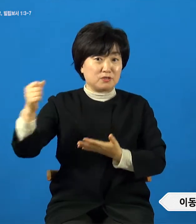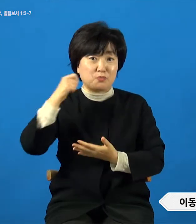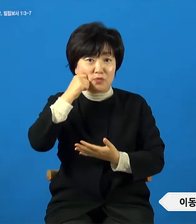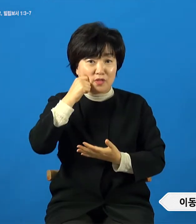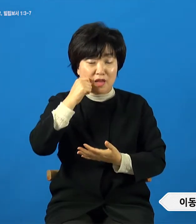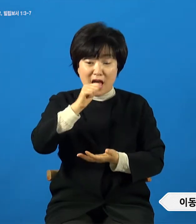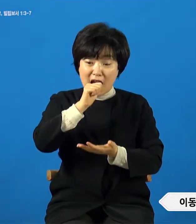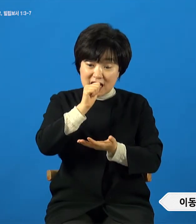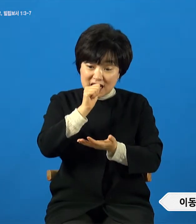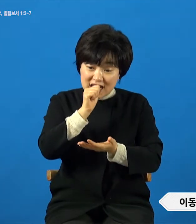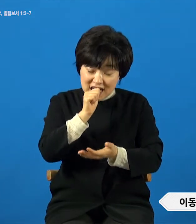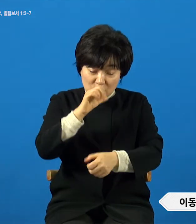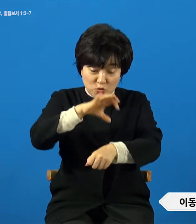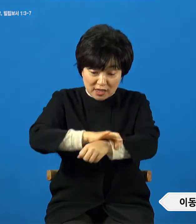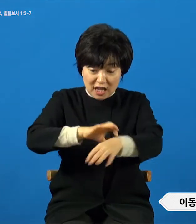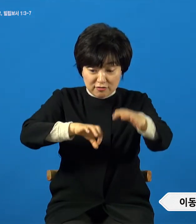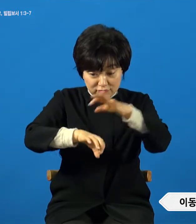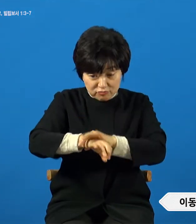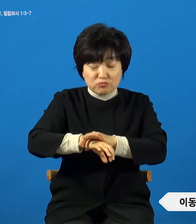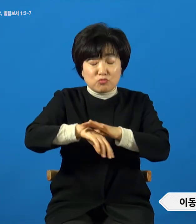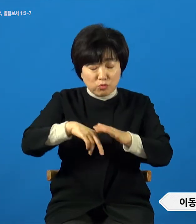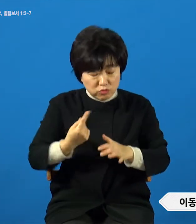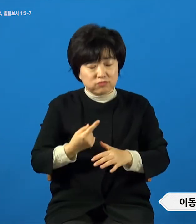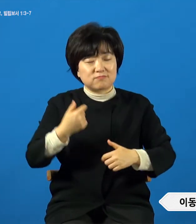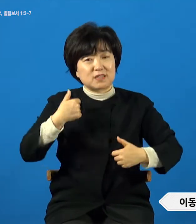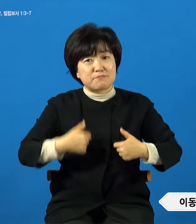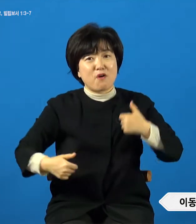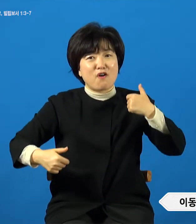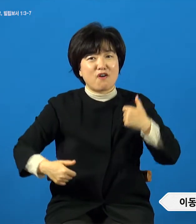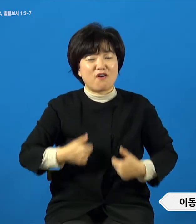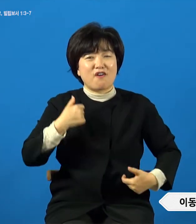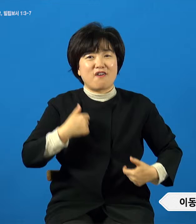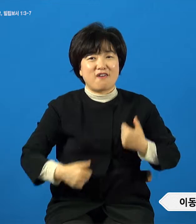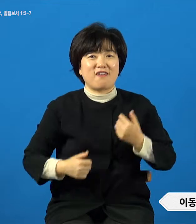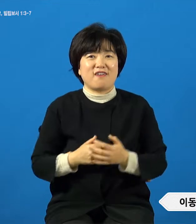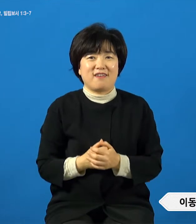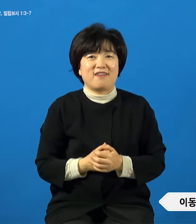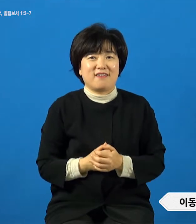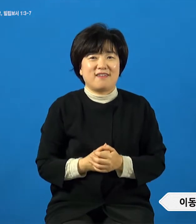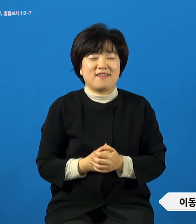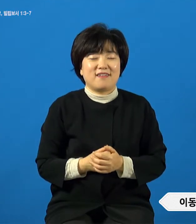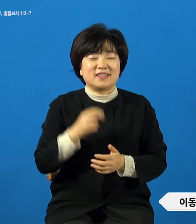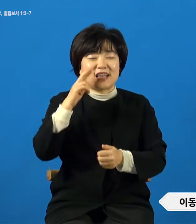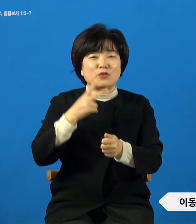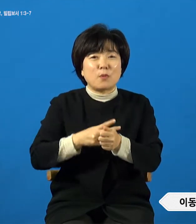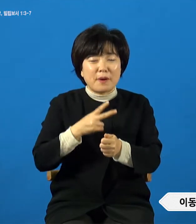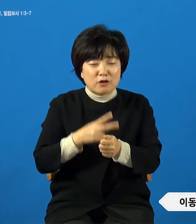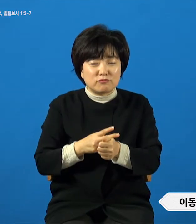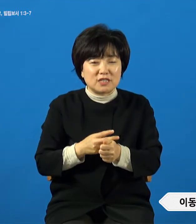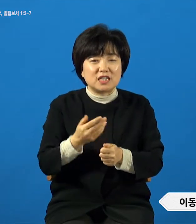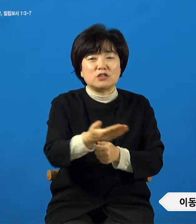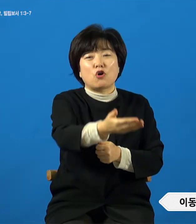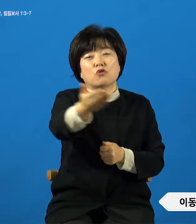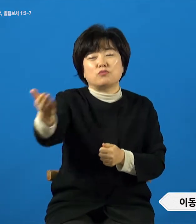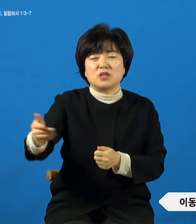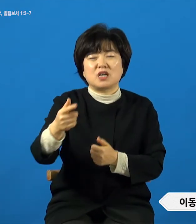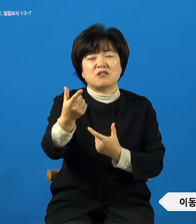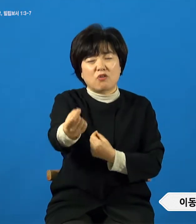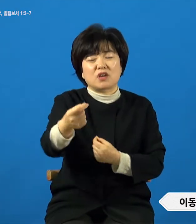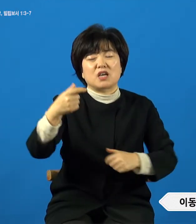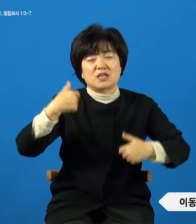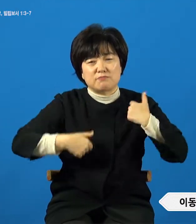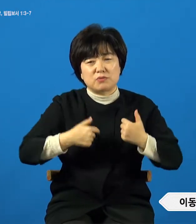없었던 그 기쁨. 바울은 우리가 바로 저와 여러분이 또한 이 기쁨으로 살아야 한다라고 부탁합니다.